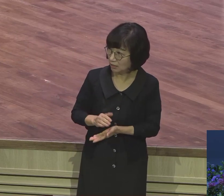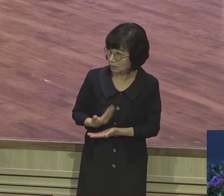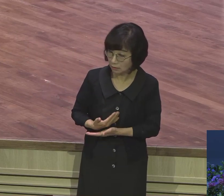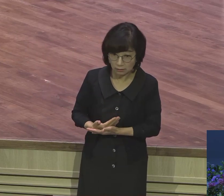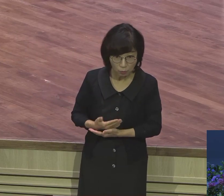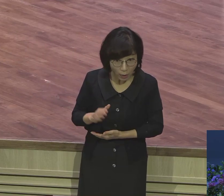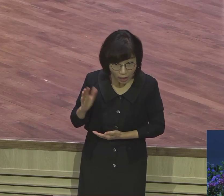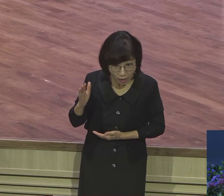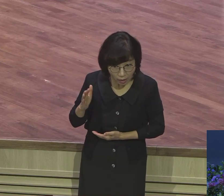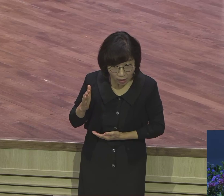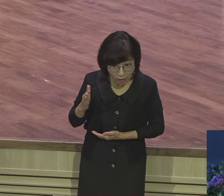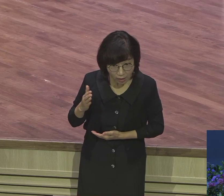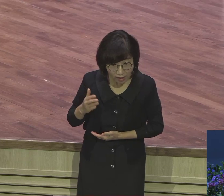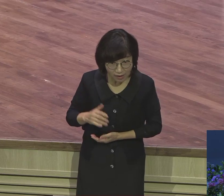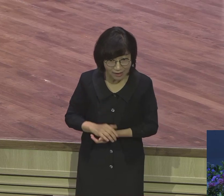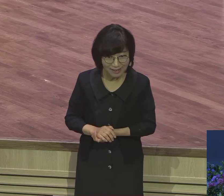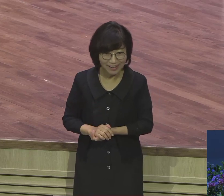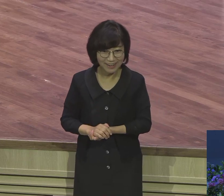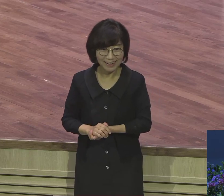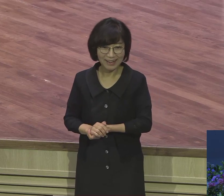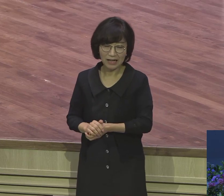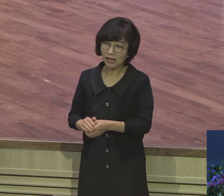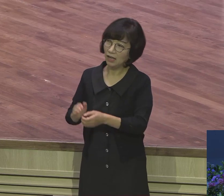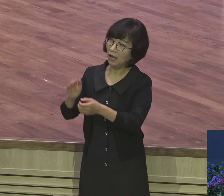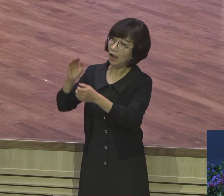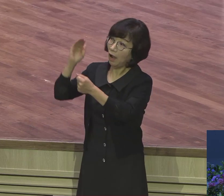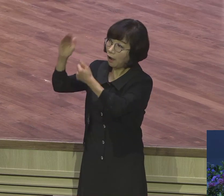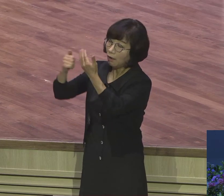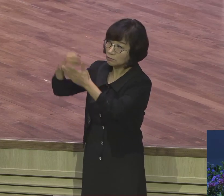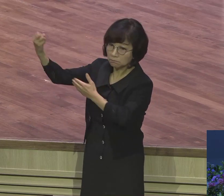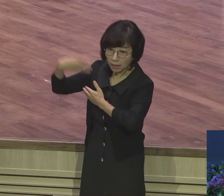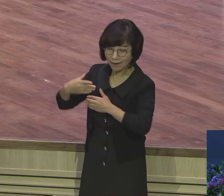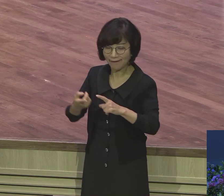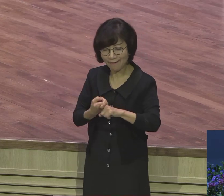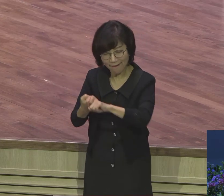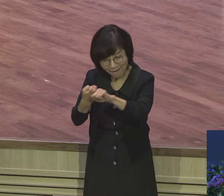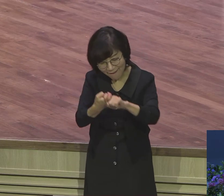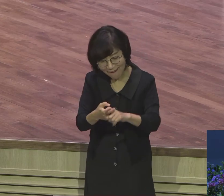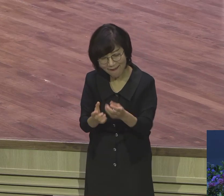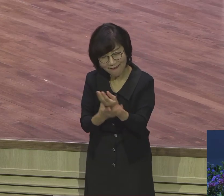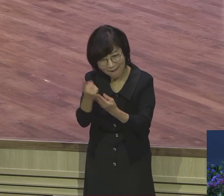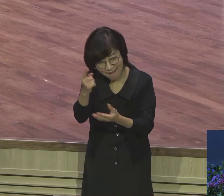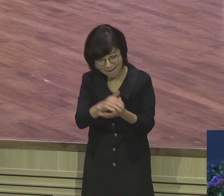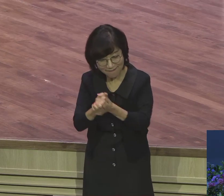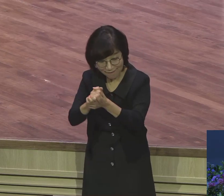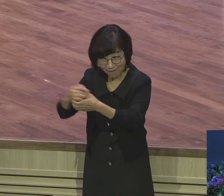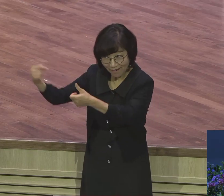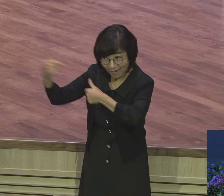하나님은 화해하고 하나 데려가는데 하나님 나 저 인간 만나지 않게 하여 꼴 떠보기 신나이다.